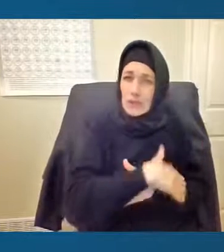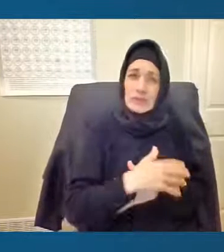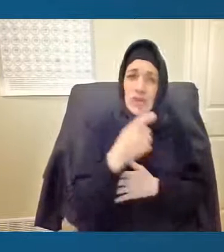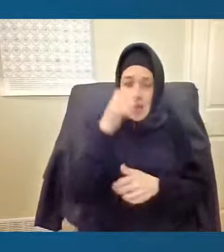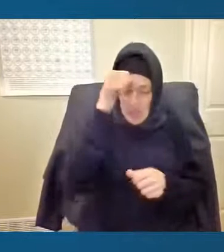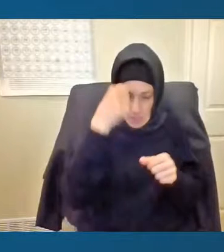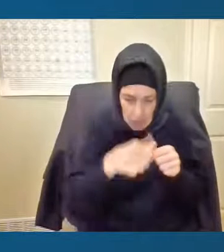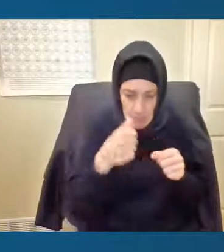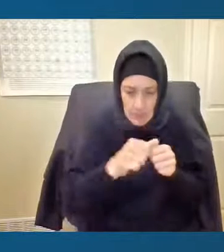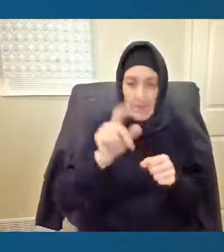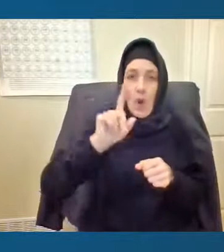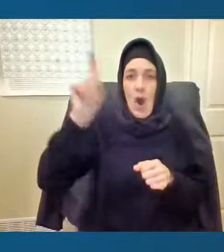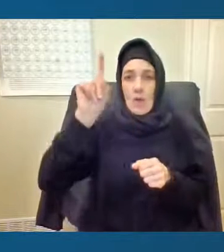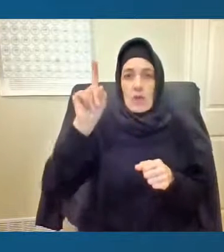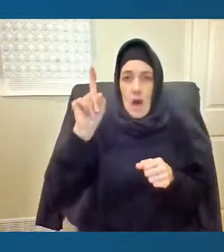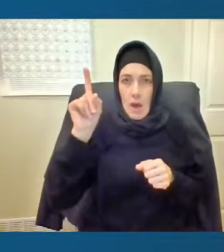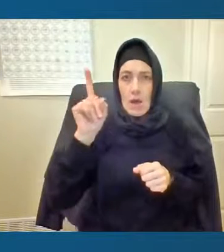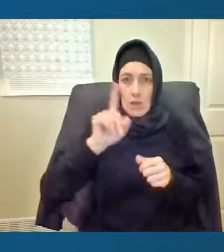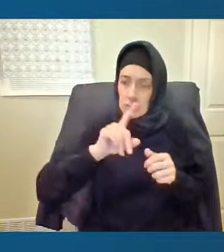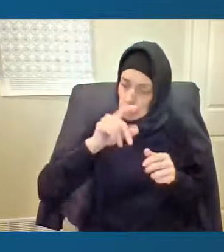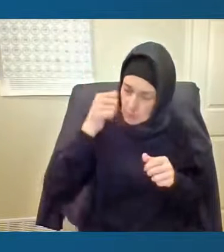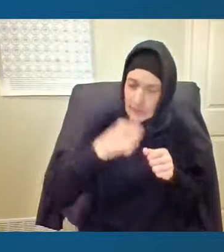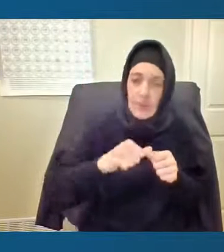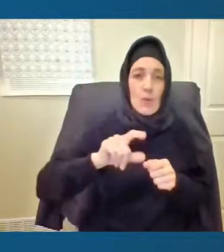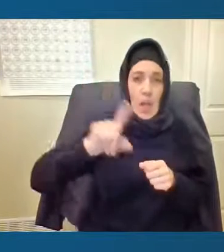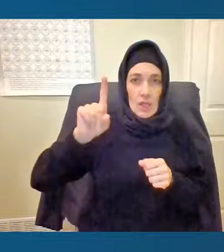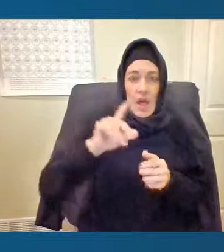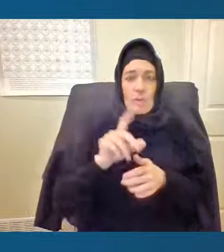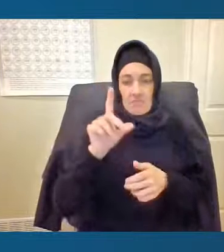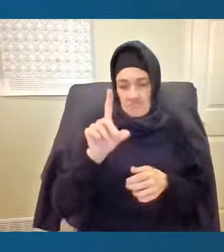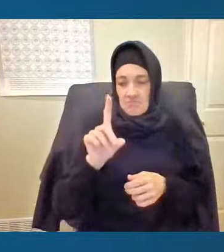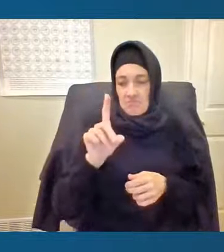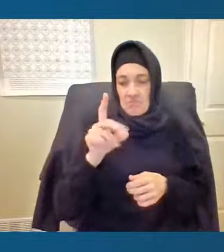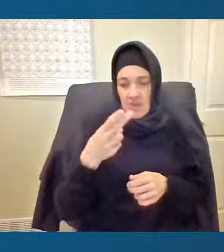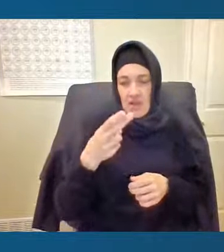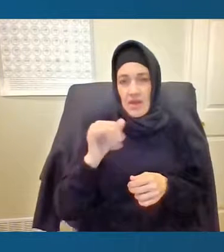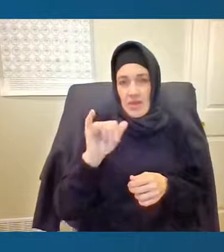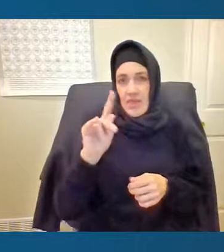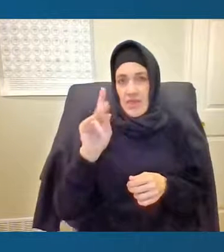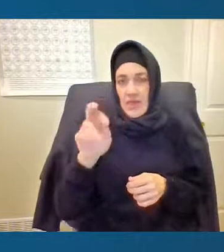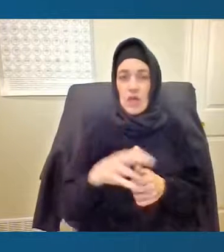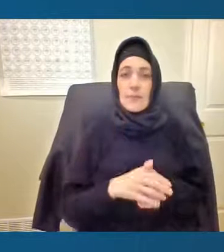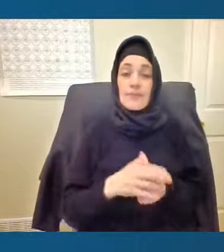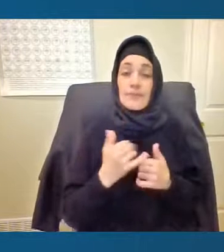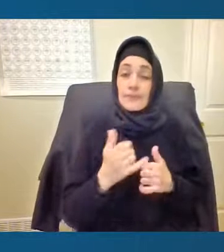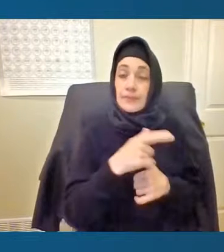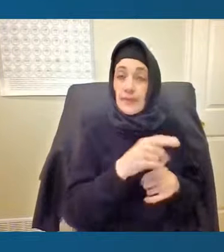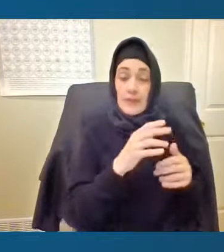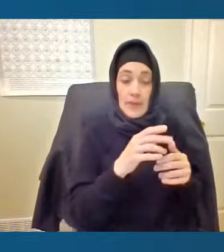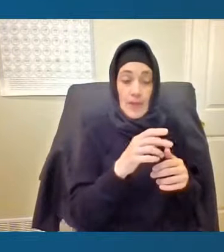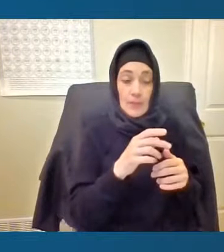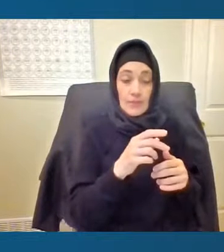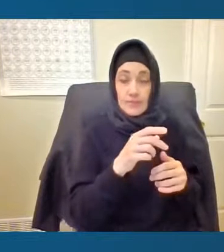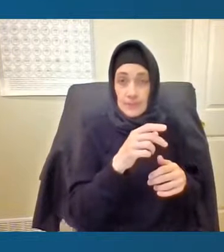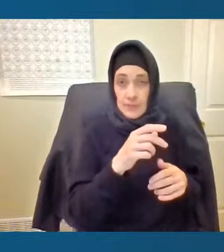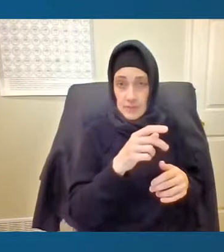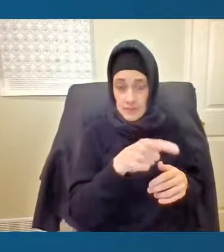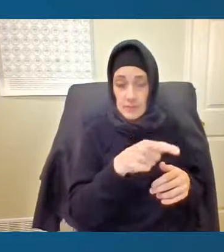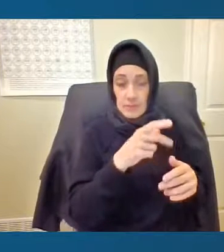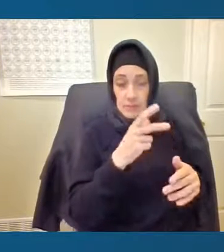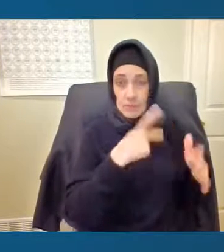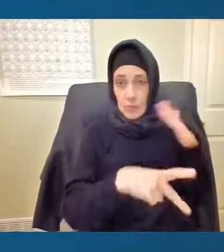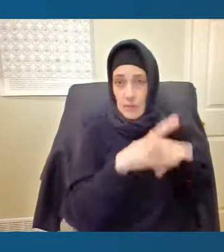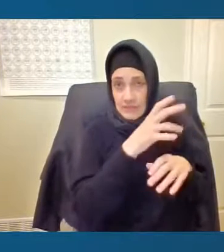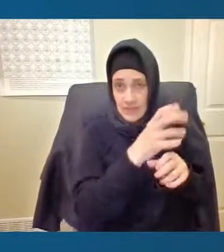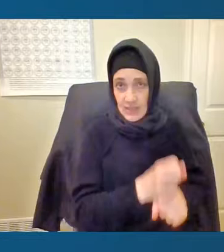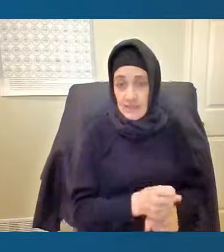these ahadith, I'm just going to share just a few narrations. The Rasul Sallallahu Alaihi Wasallam, he said, لَأَنْ أَقُولَ سُبْحَانَ اللَّهِ وَالْحَمْدُ